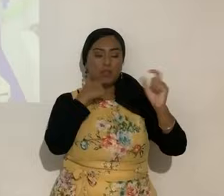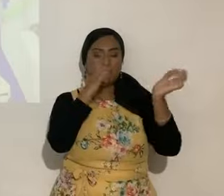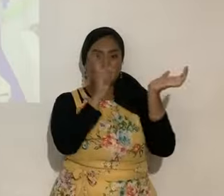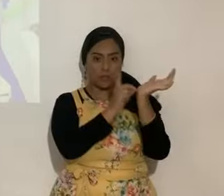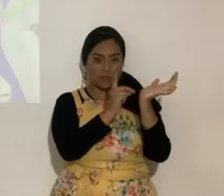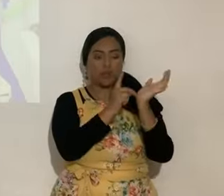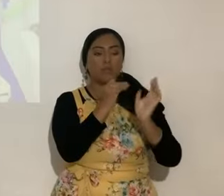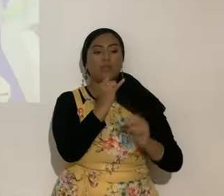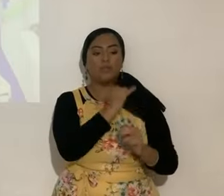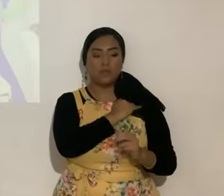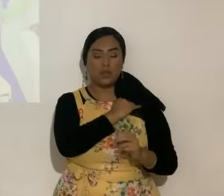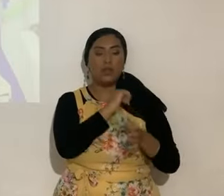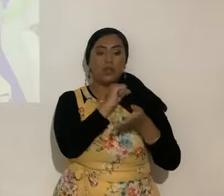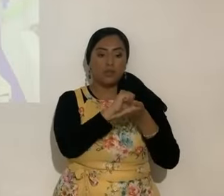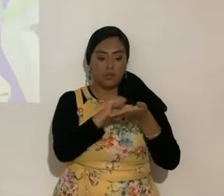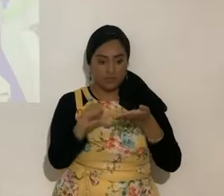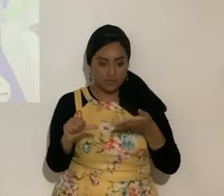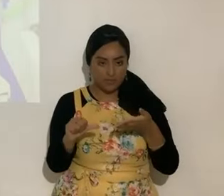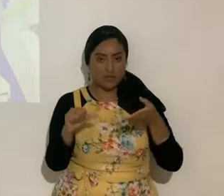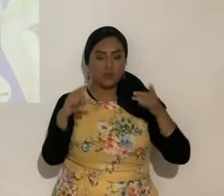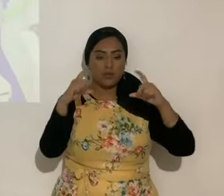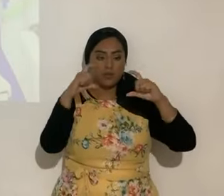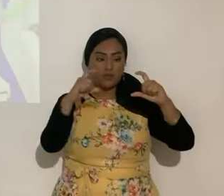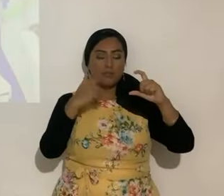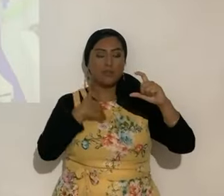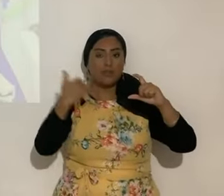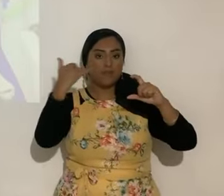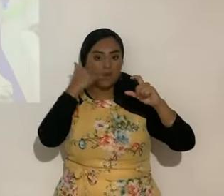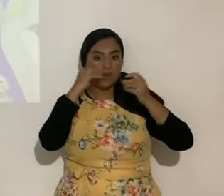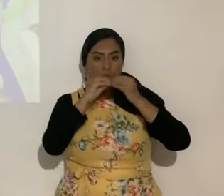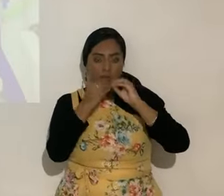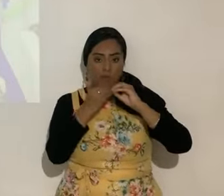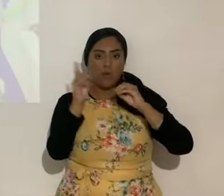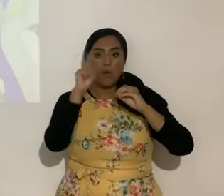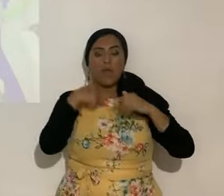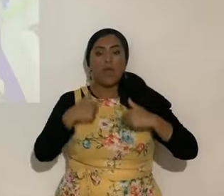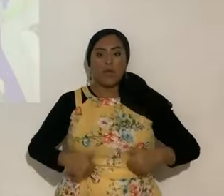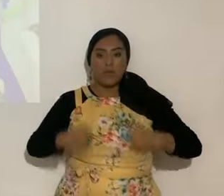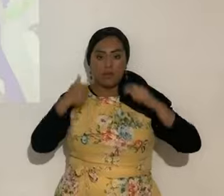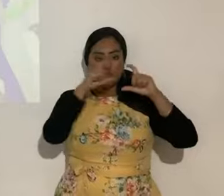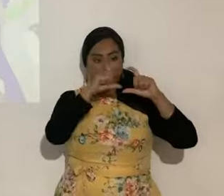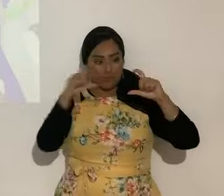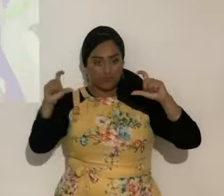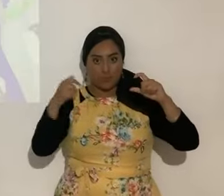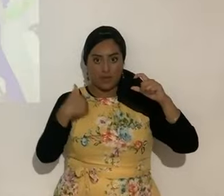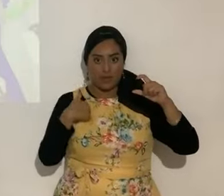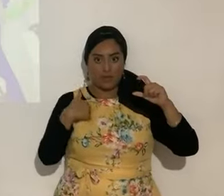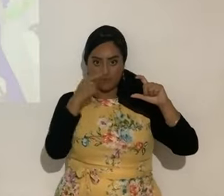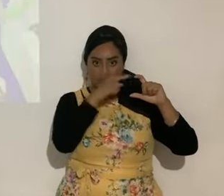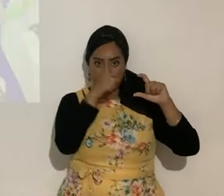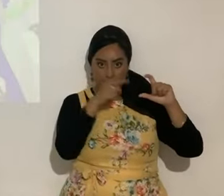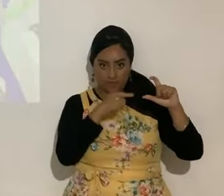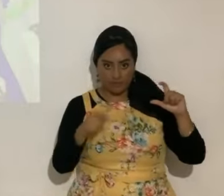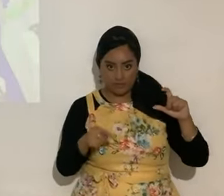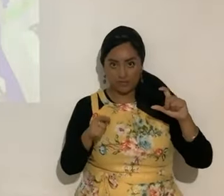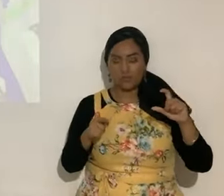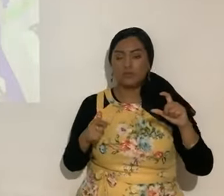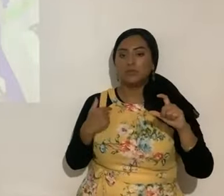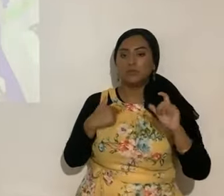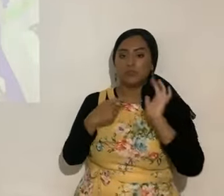Palacio Celorio, médico cirujano, y está mi teléfono, y mi dirección, etcétera, ¿sí o no? Esa es la manera de